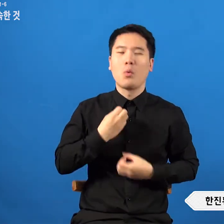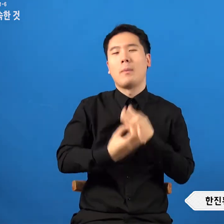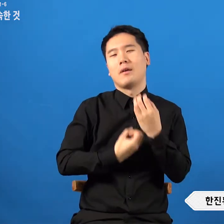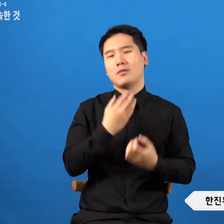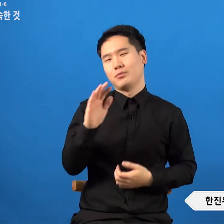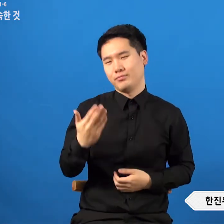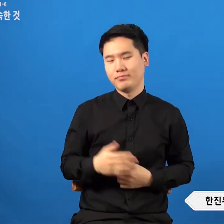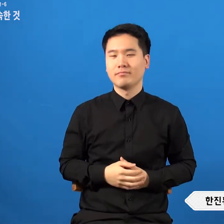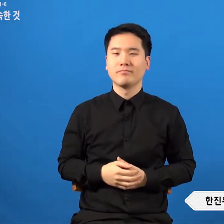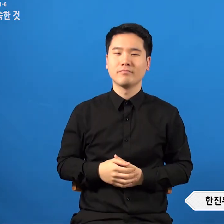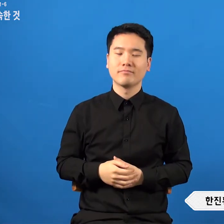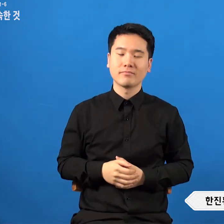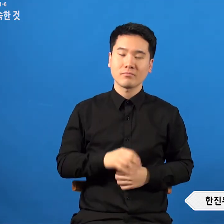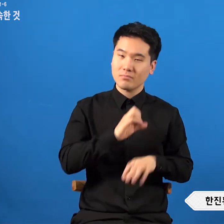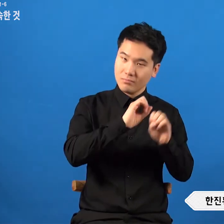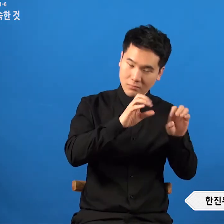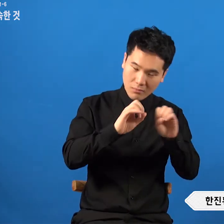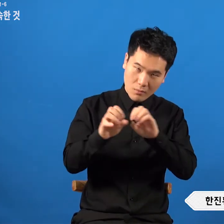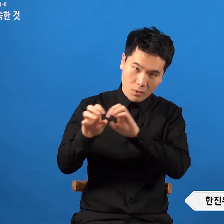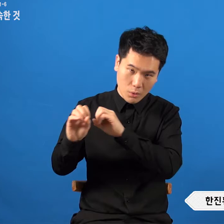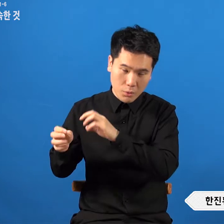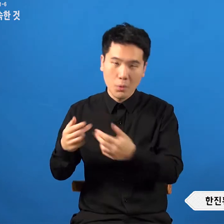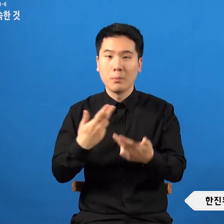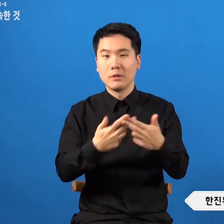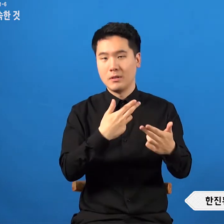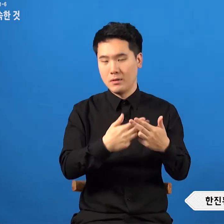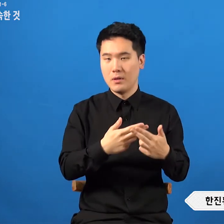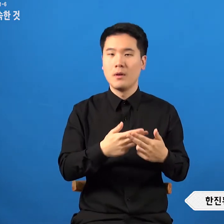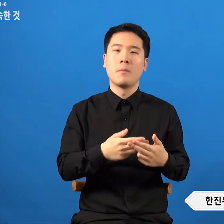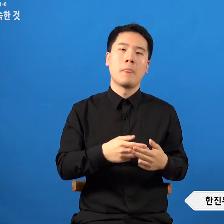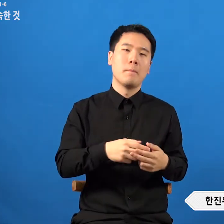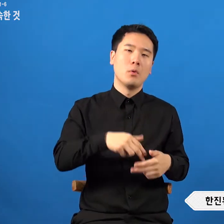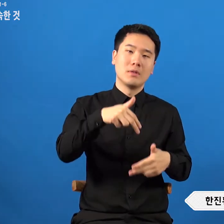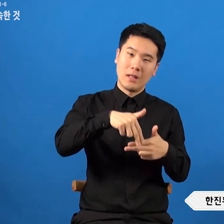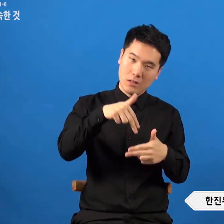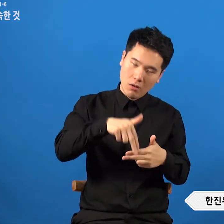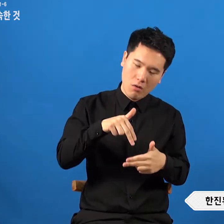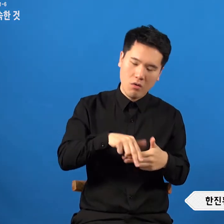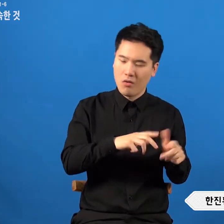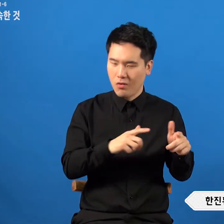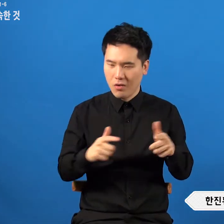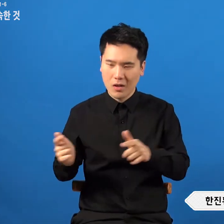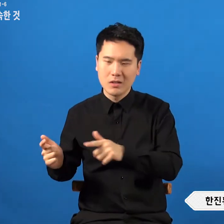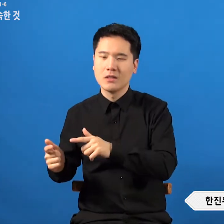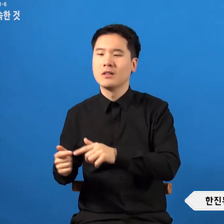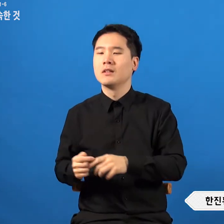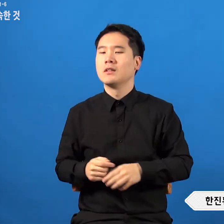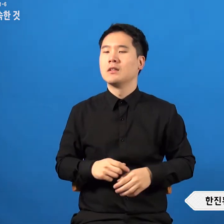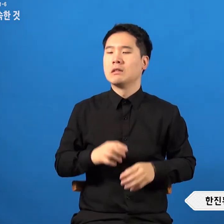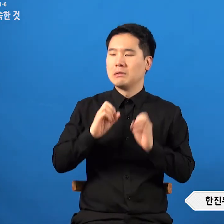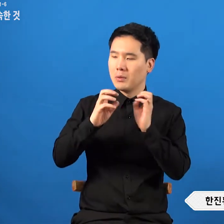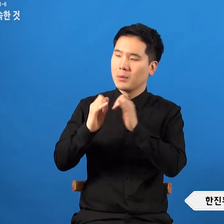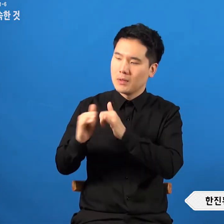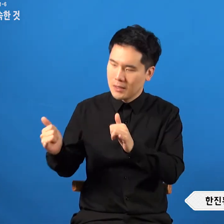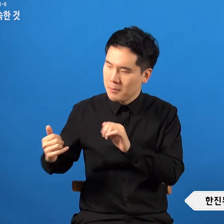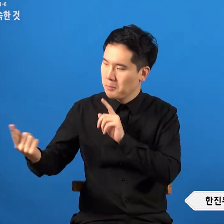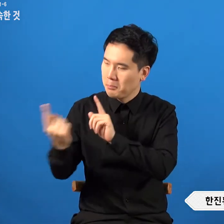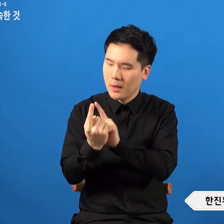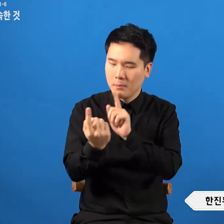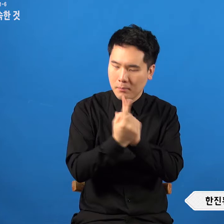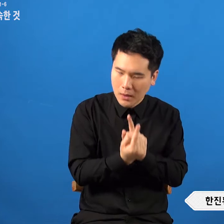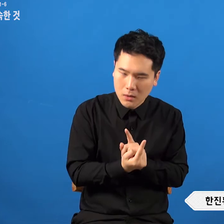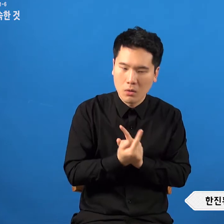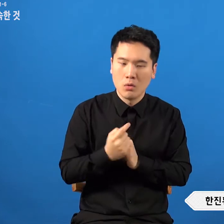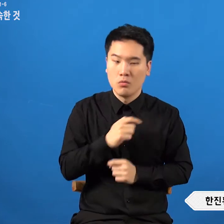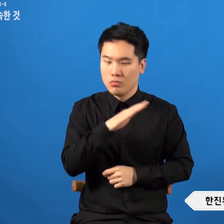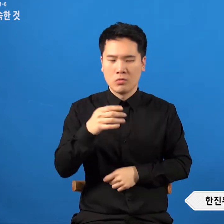서문선교센터, 이 광주의 그 센터 사역을 통해서 한우민 선교사님 만나게 하시고 그 한 선교사님 통해서 우리